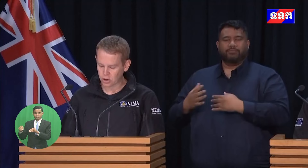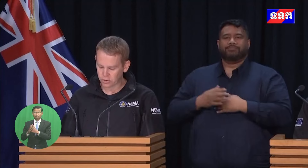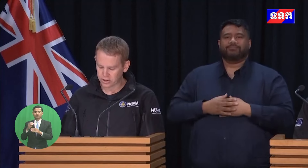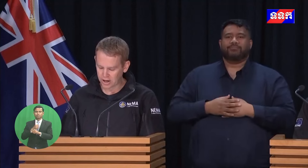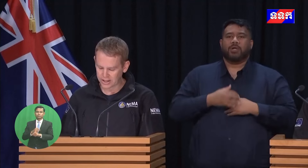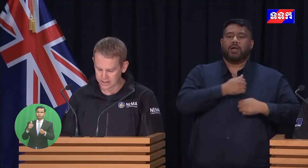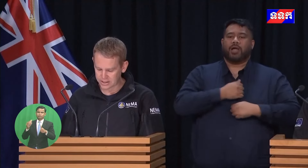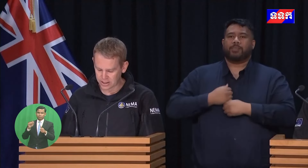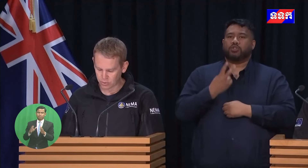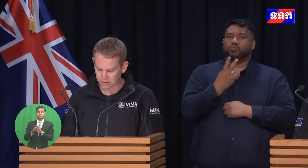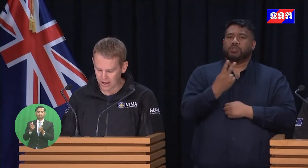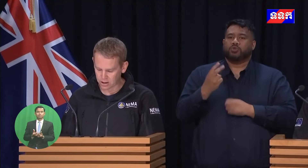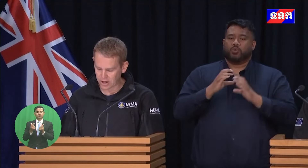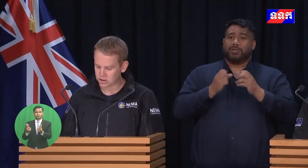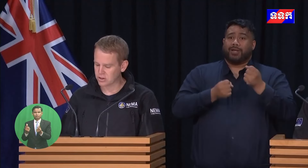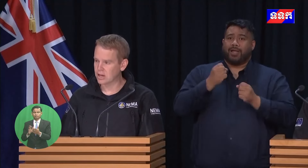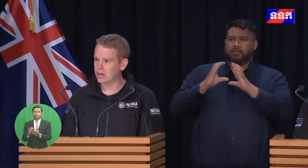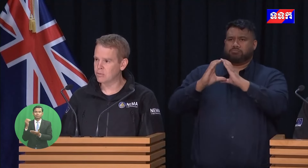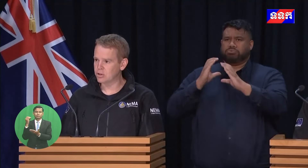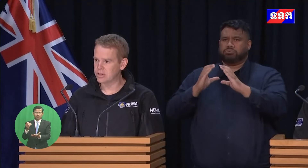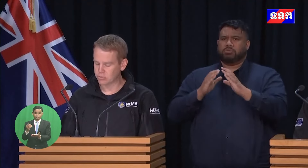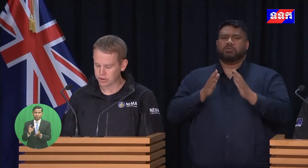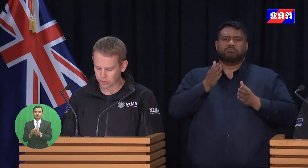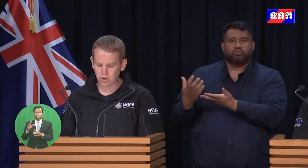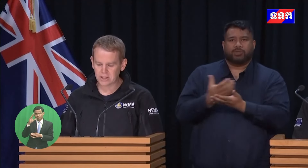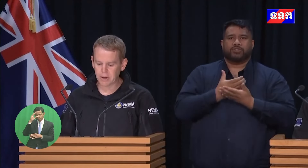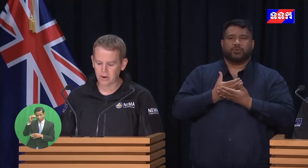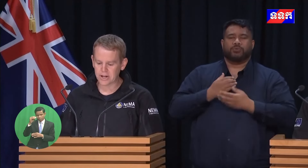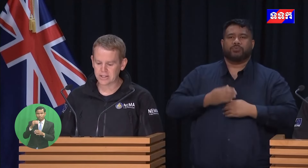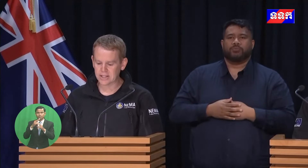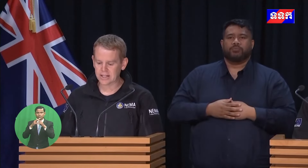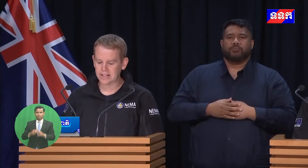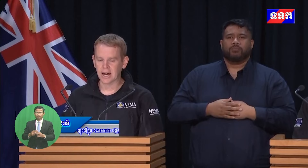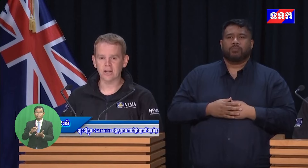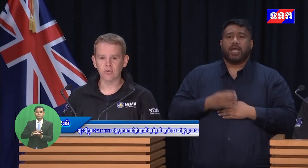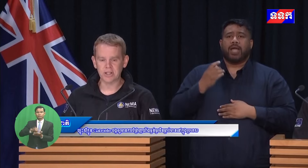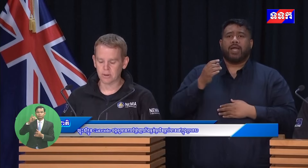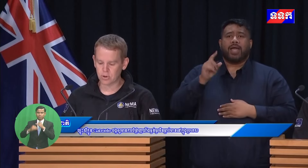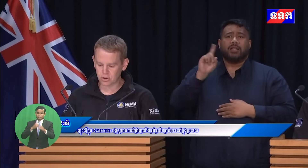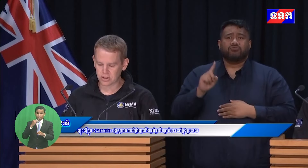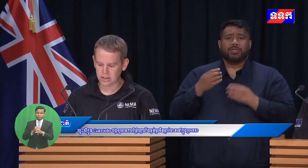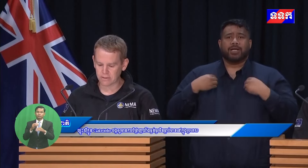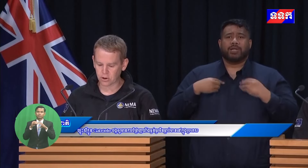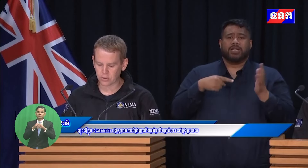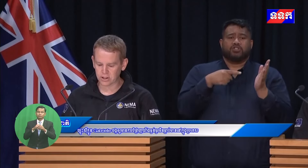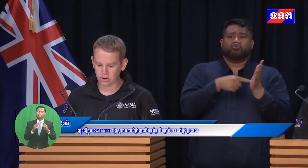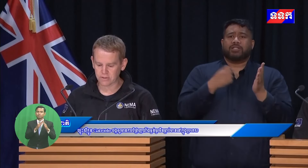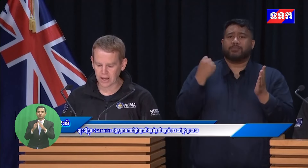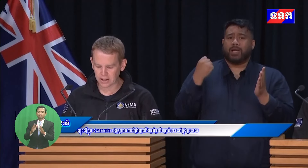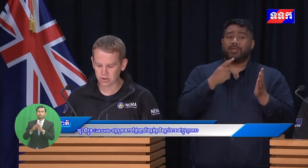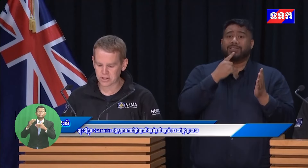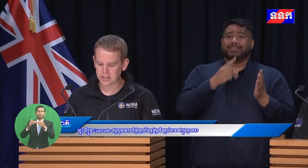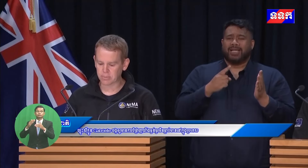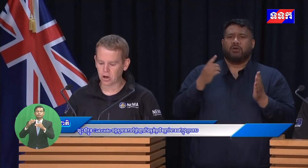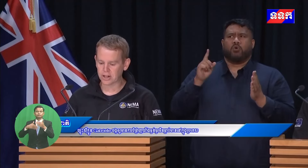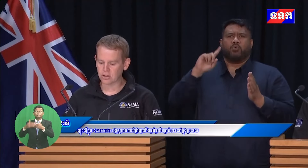ភាពនិងដឹកជញ្ជូនជំនួយផងដែរលោកបានអះអាងថាជើងហោះហើរអន្តរជាតិនៅក្នុងស្រុកបានដំណើរការឡើងវិញ